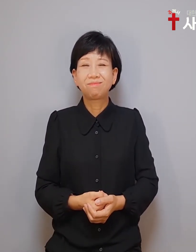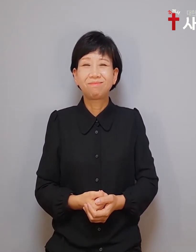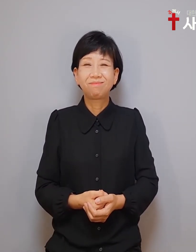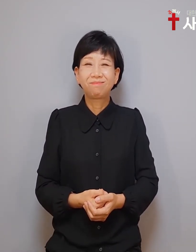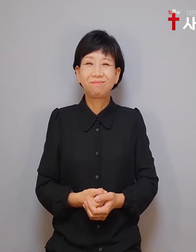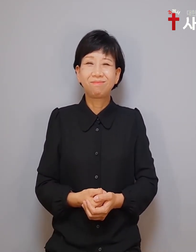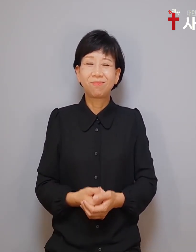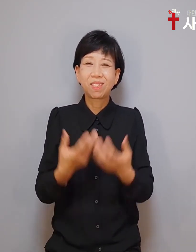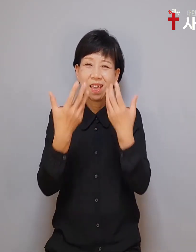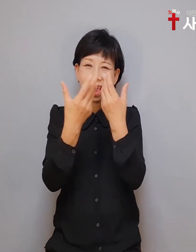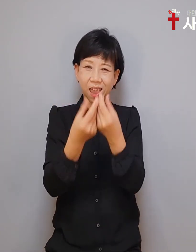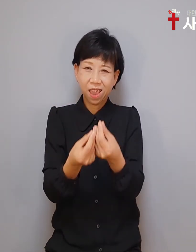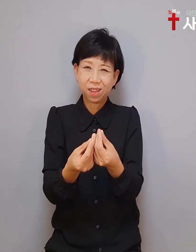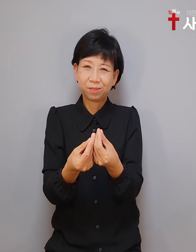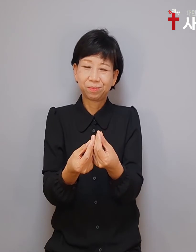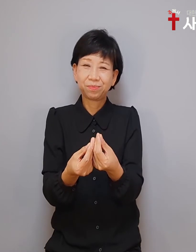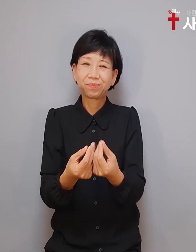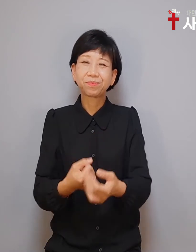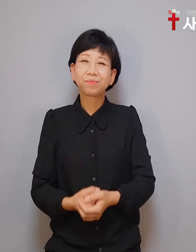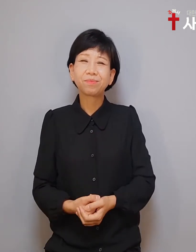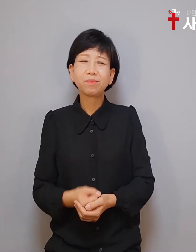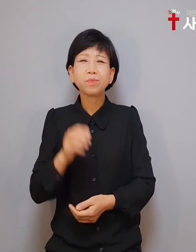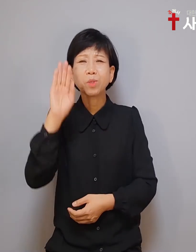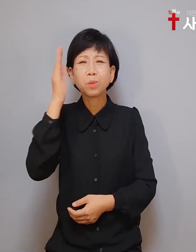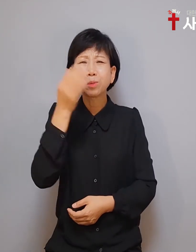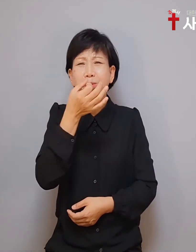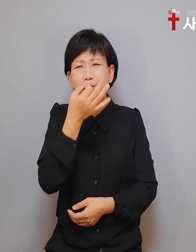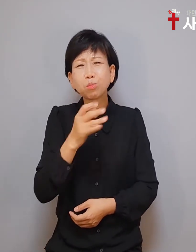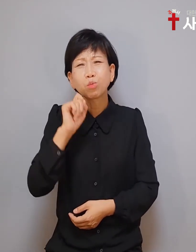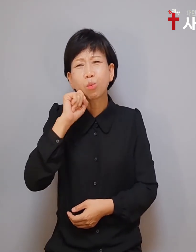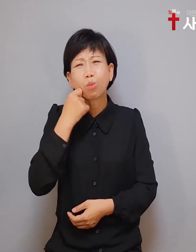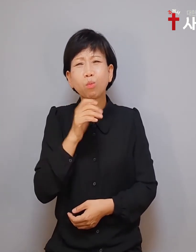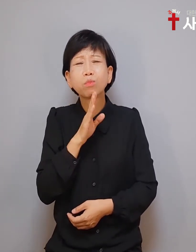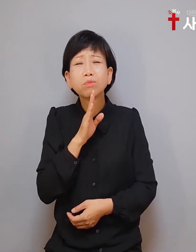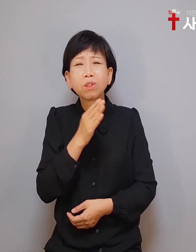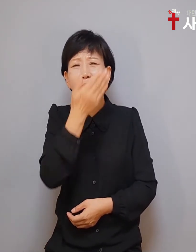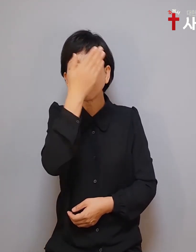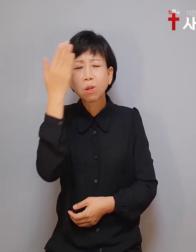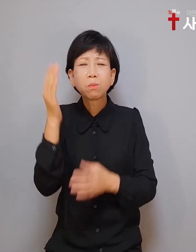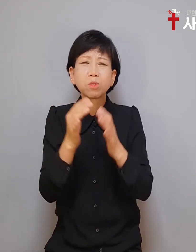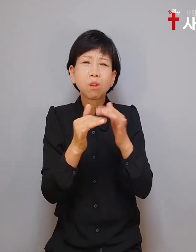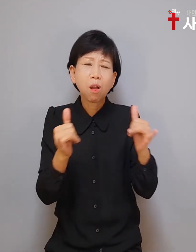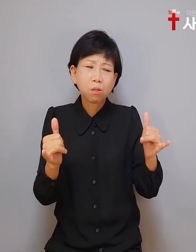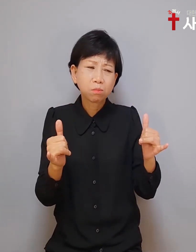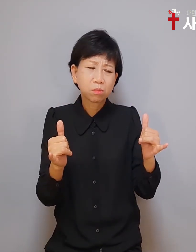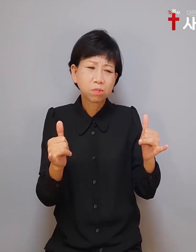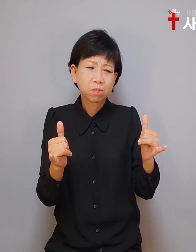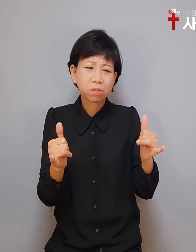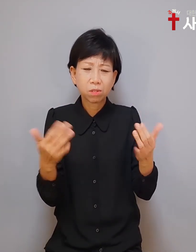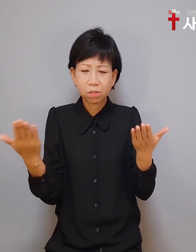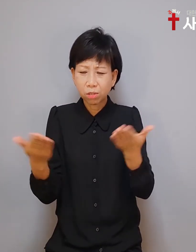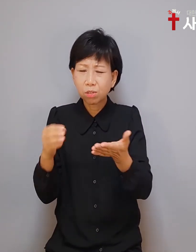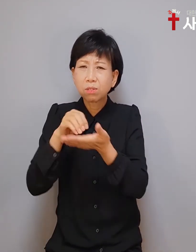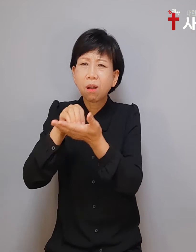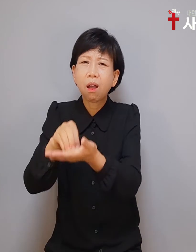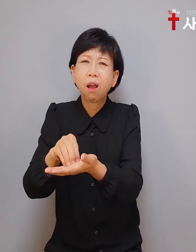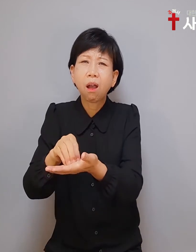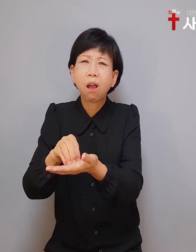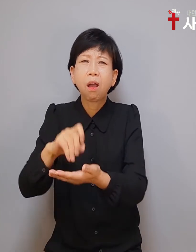예를 들어보겠습니다. 요즘 참 힘든 시기에 젊은 사람들이, 젊은 친구들이 직장에 취업하는 게 만만치 않거든요.